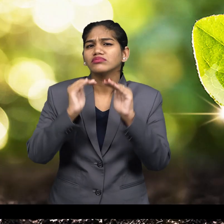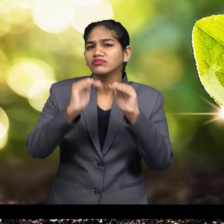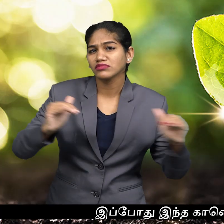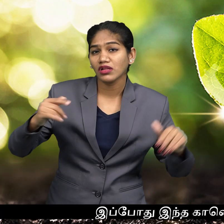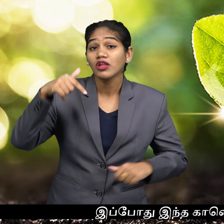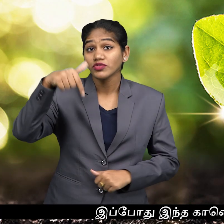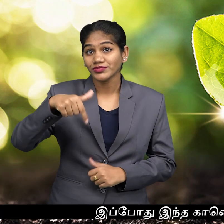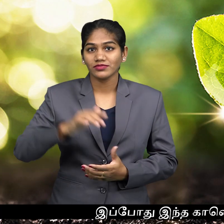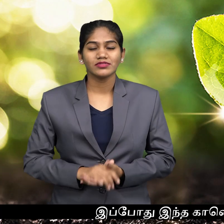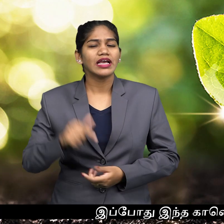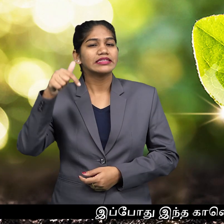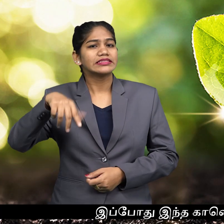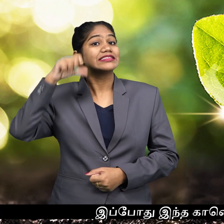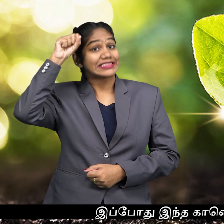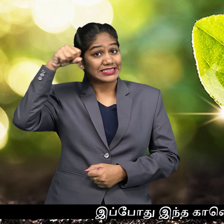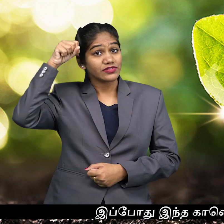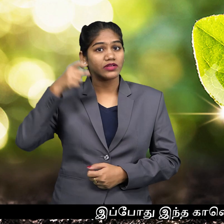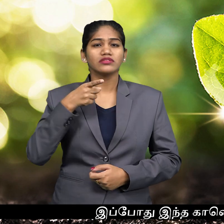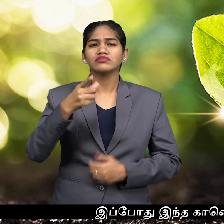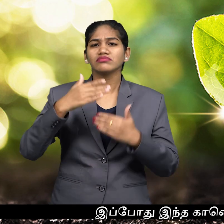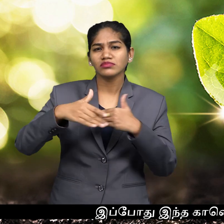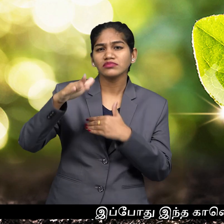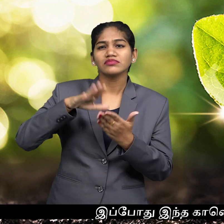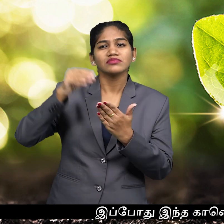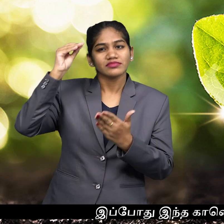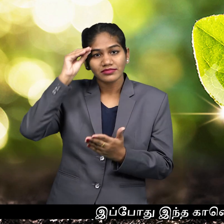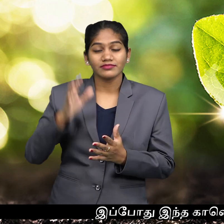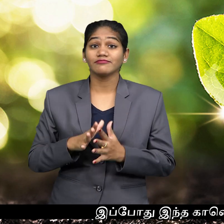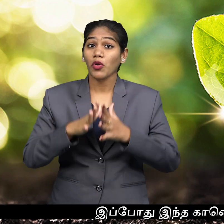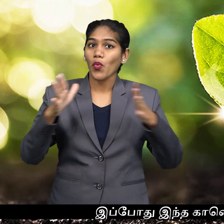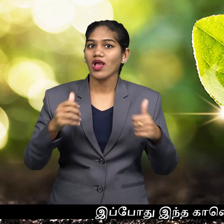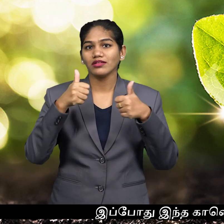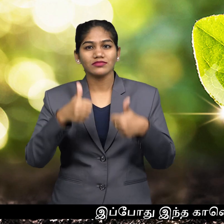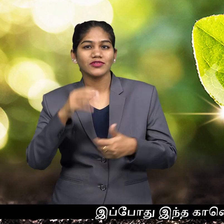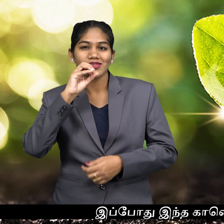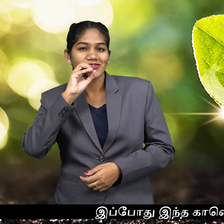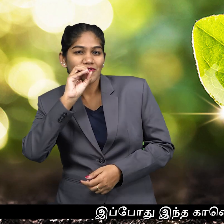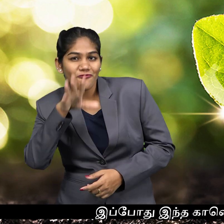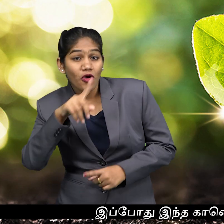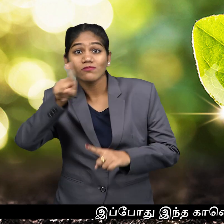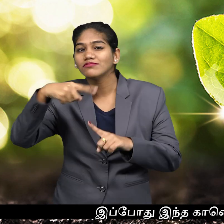மாணவர்களே, இப்போது இந்த காணொளியில் மழை, பனி, தூறல் மற்றும்